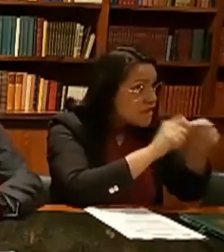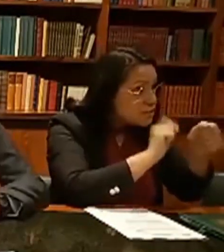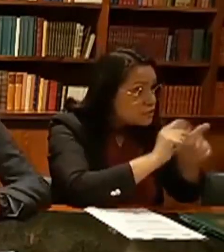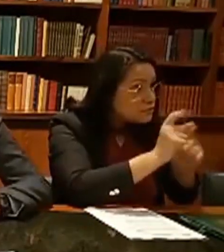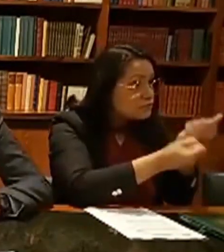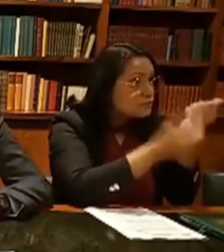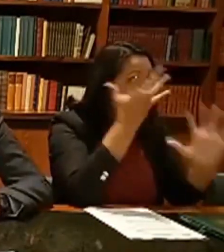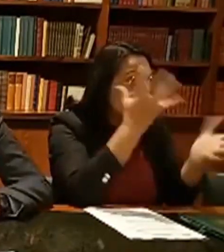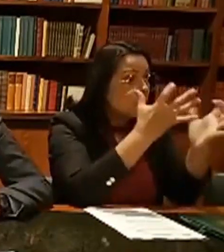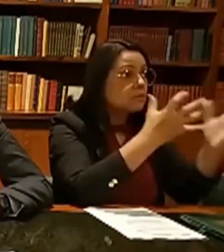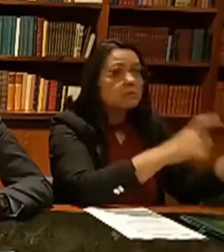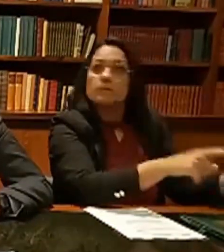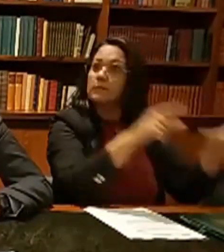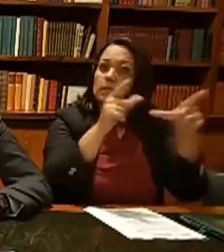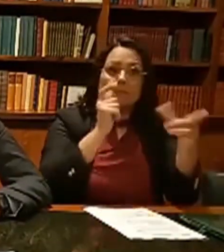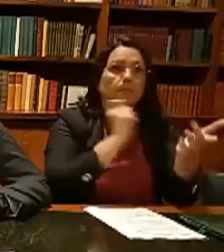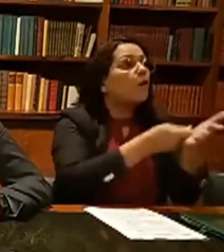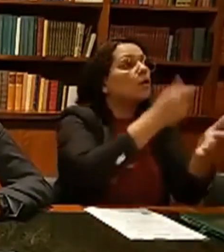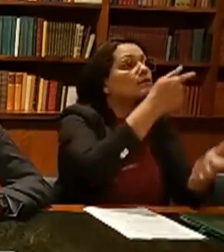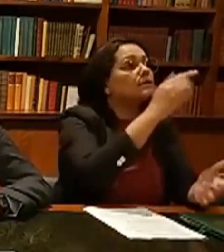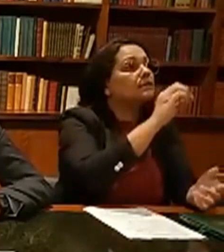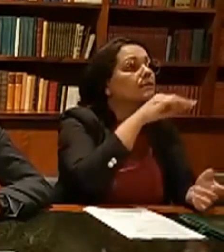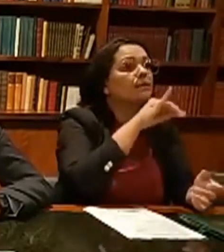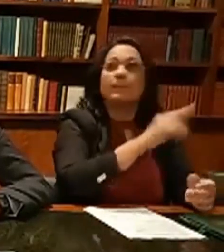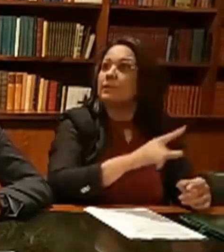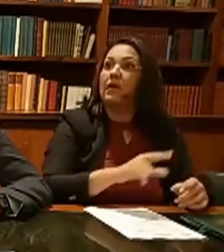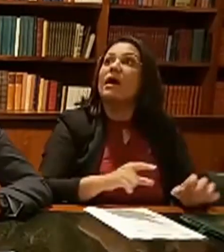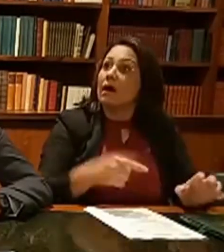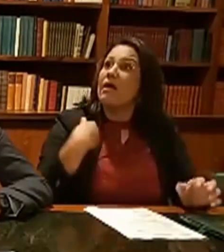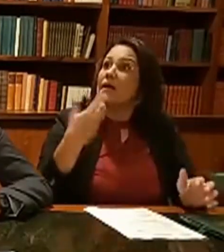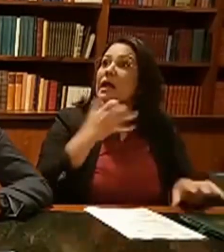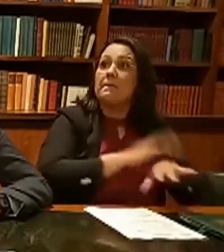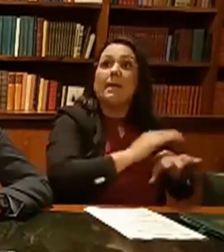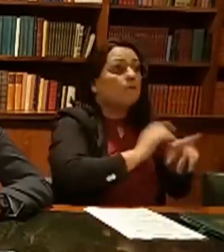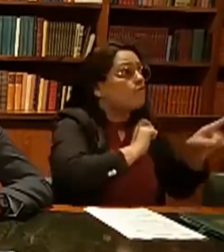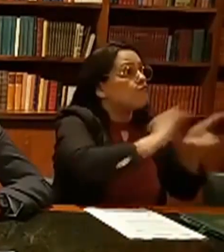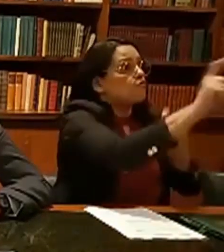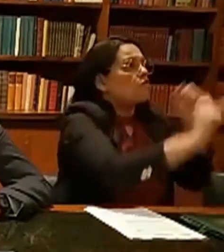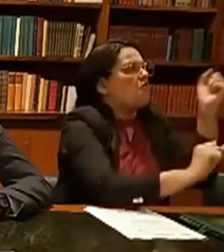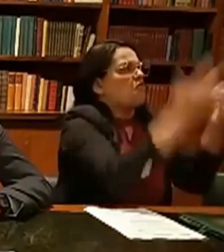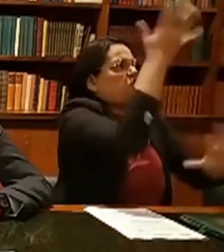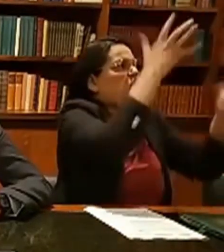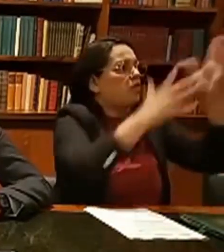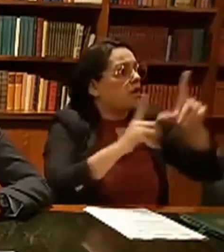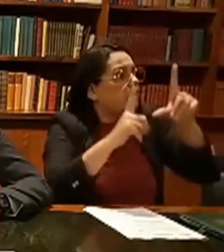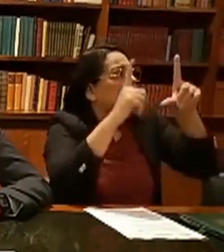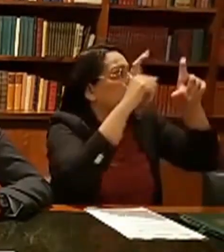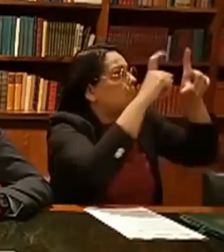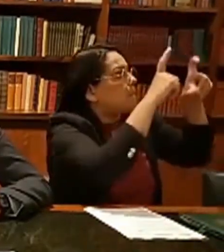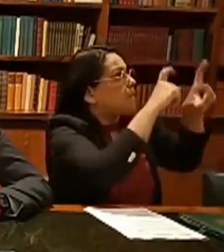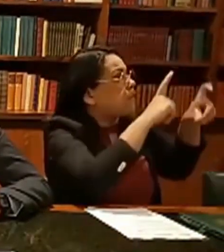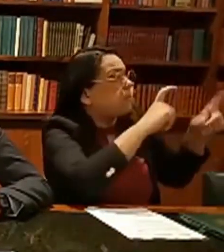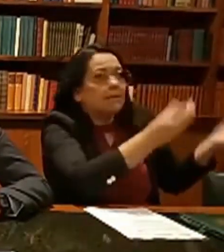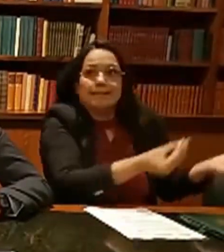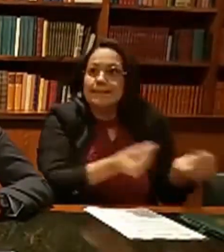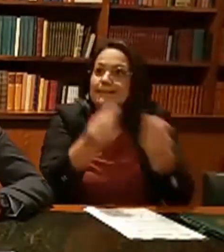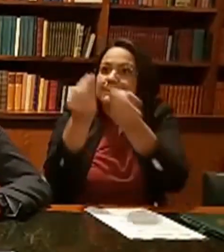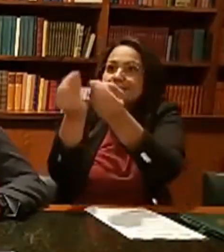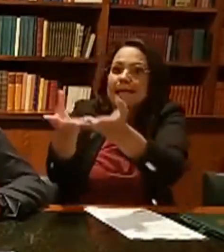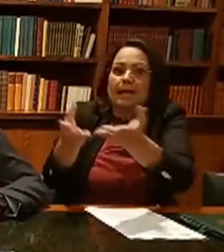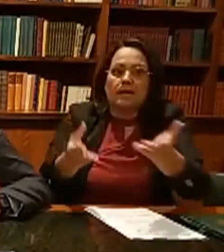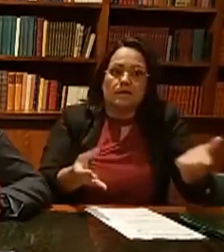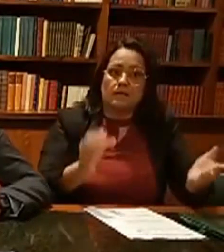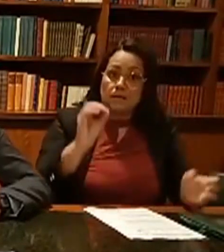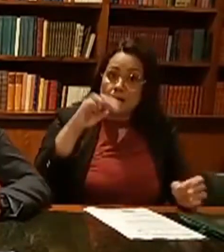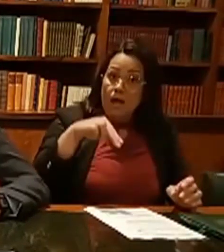o que quer dizer que é mais fácil tocar fogo no mato é tira foto filmando a banda pra onde a